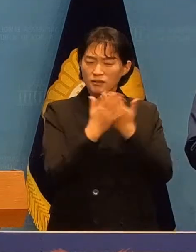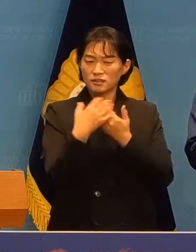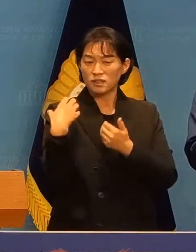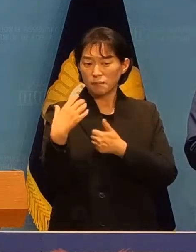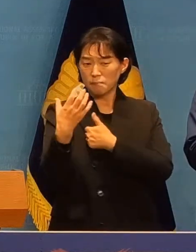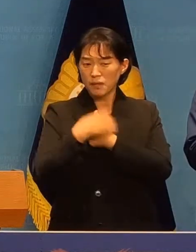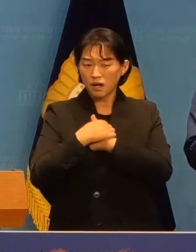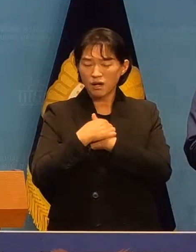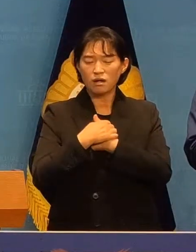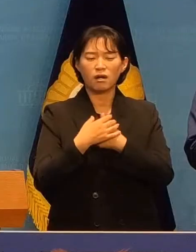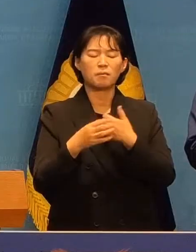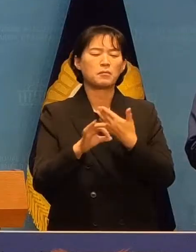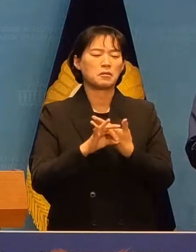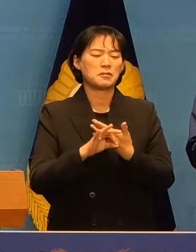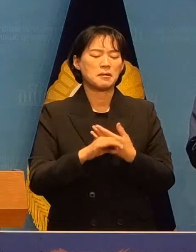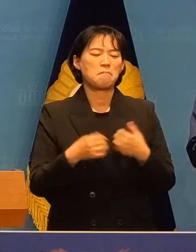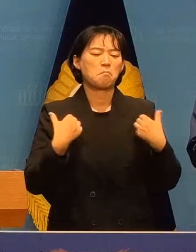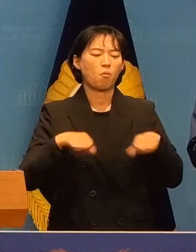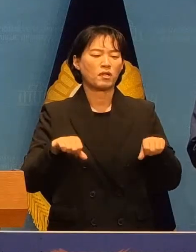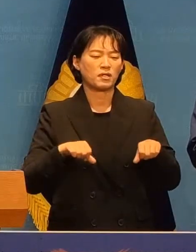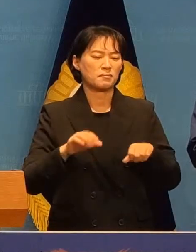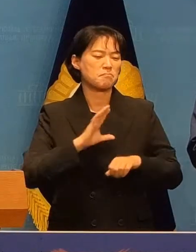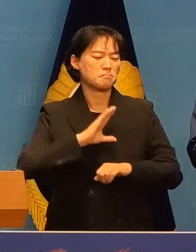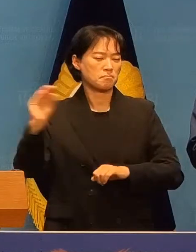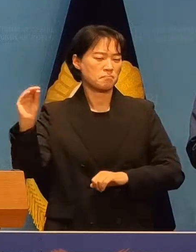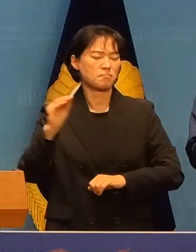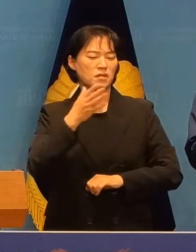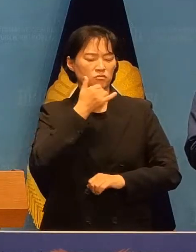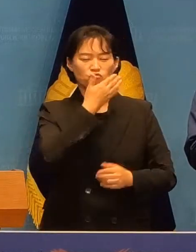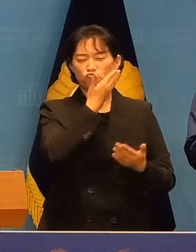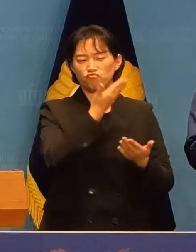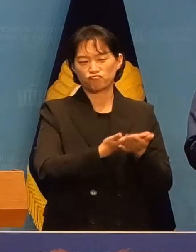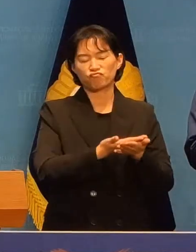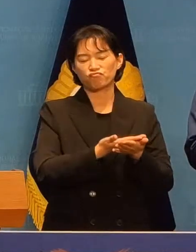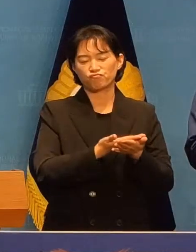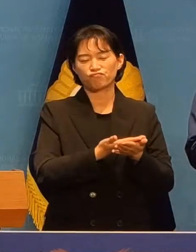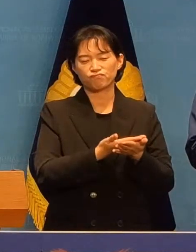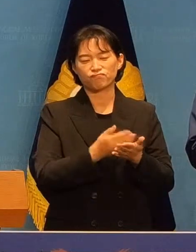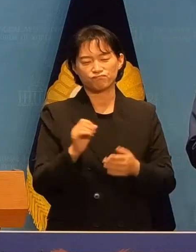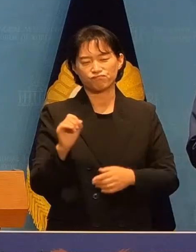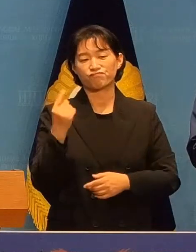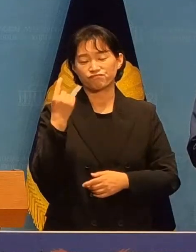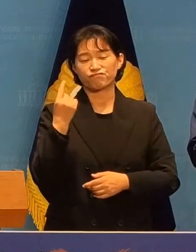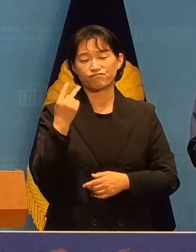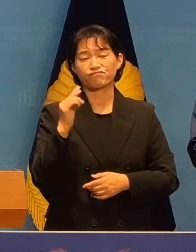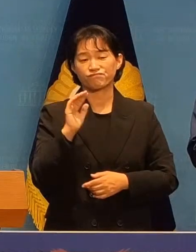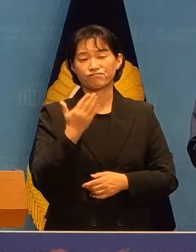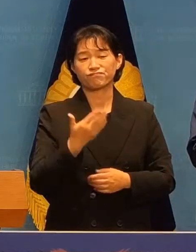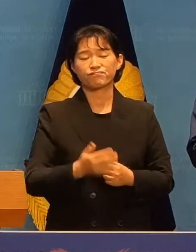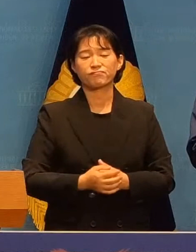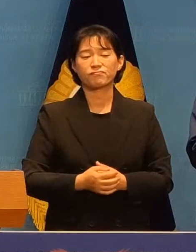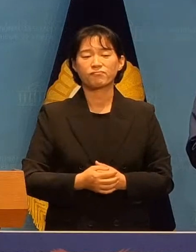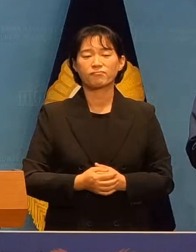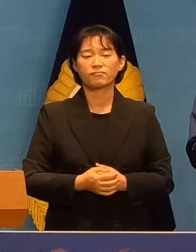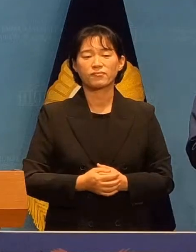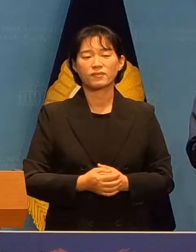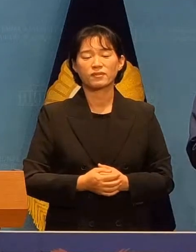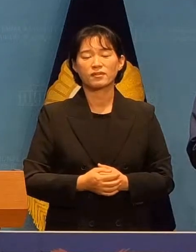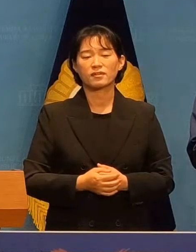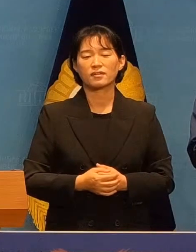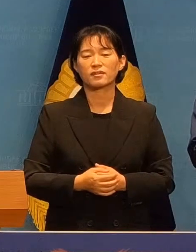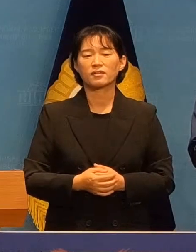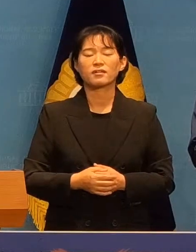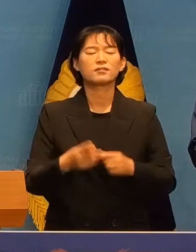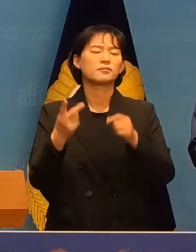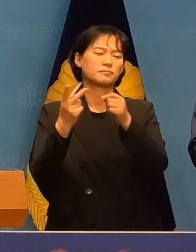이것은 철수를 결정할 수 있는 하나의 중요한 요인이 될 수 있다라고 하는 점을 밝히고 있고요.